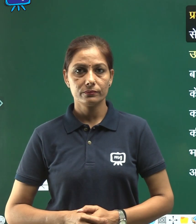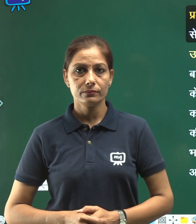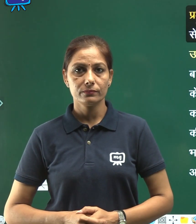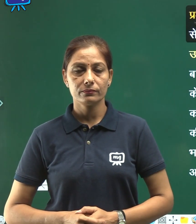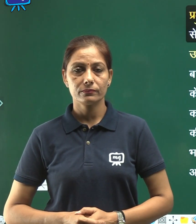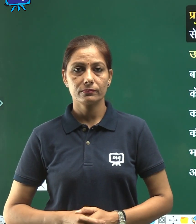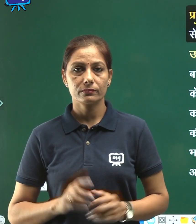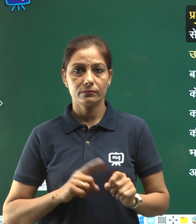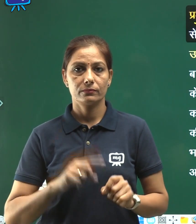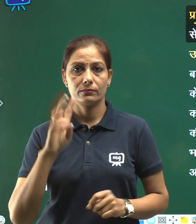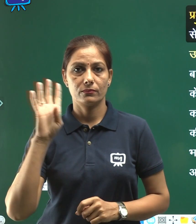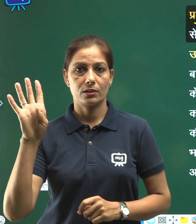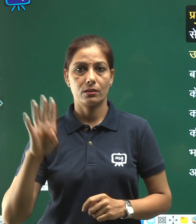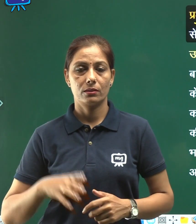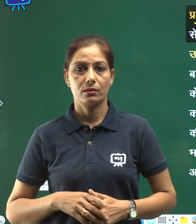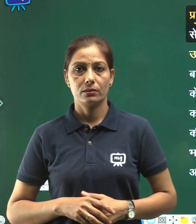प्रश्न 14,